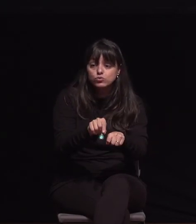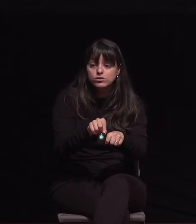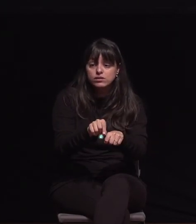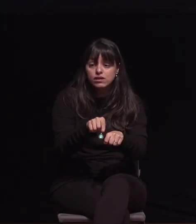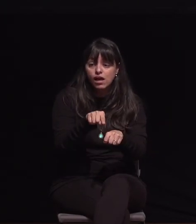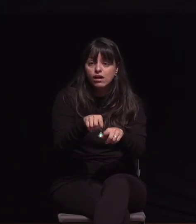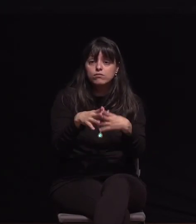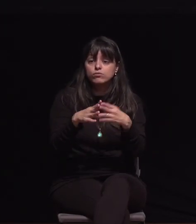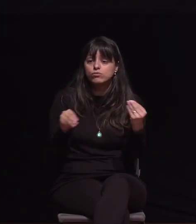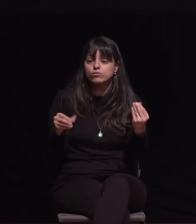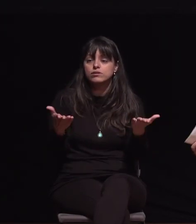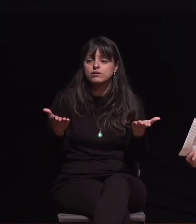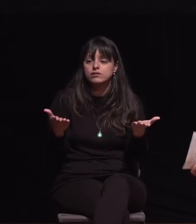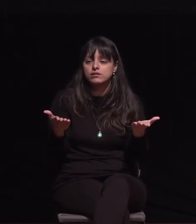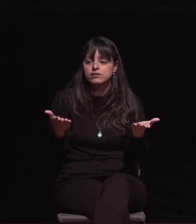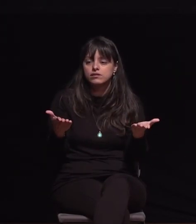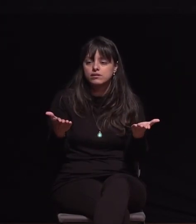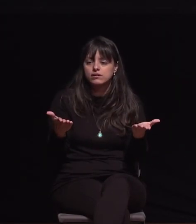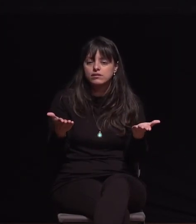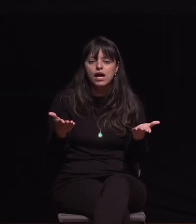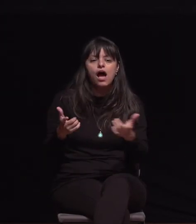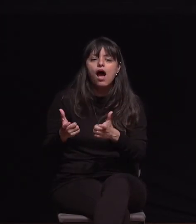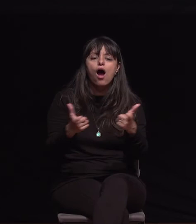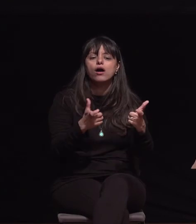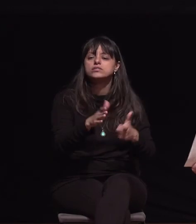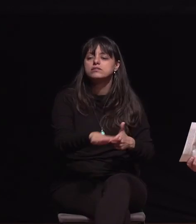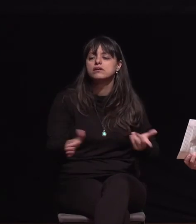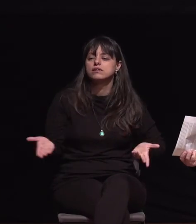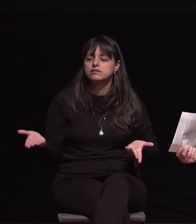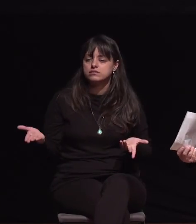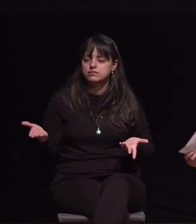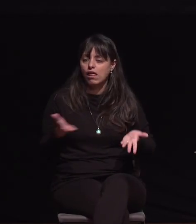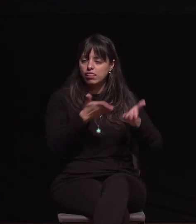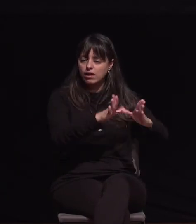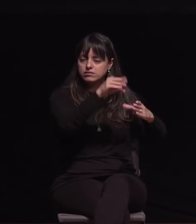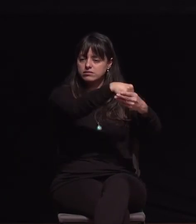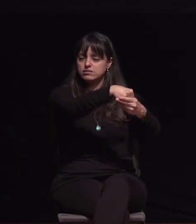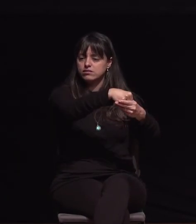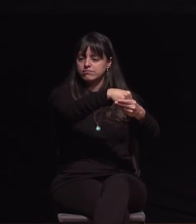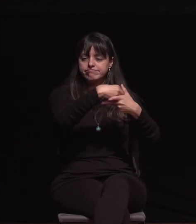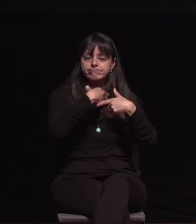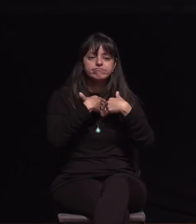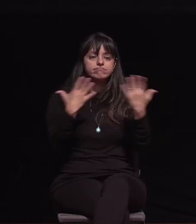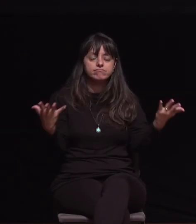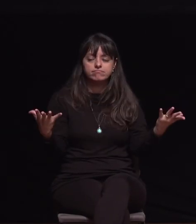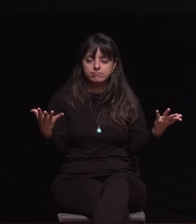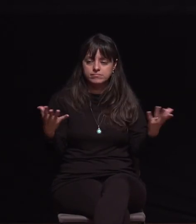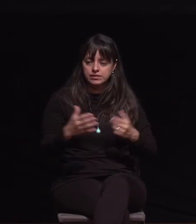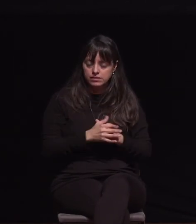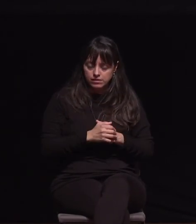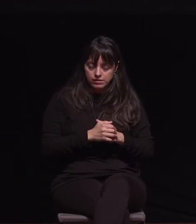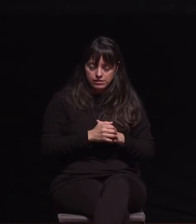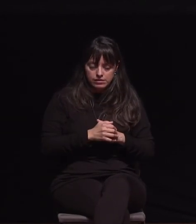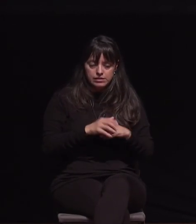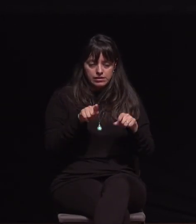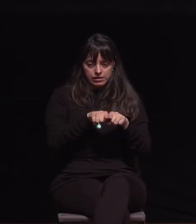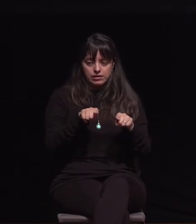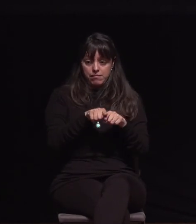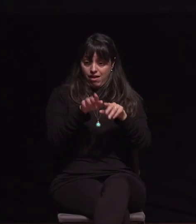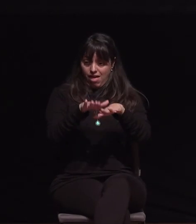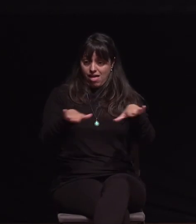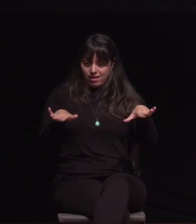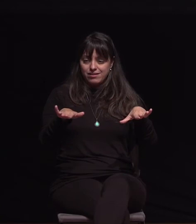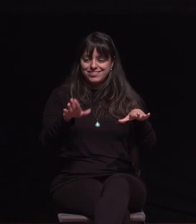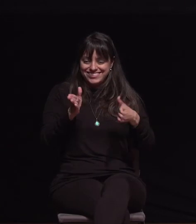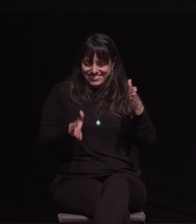também, ninguém sabe, diz que deram a criança para não sei aonde, ninguém sabe onde que está a criança. Os filhos, essas crianças